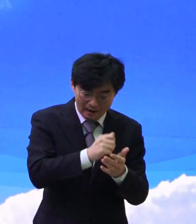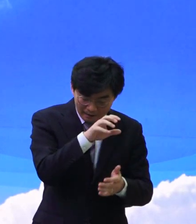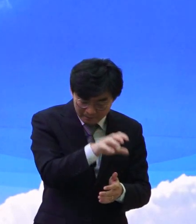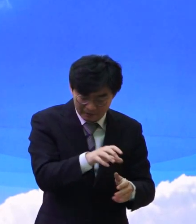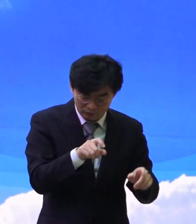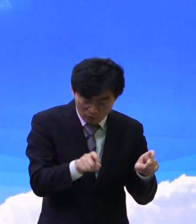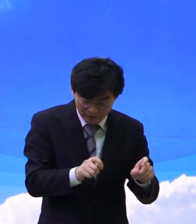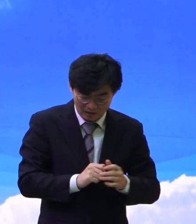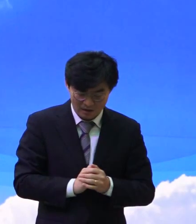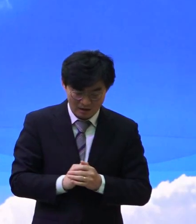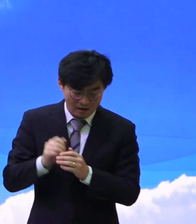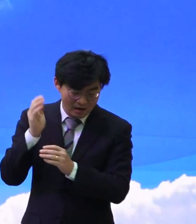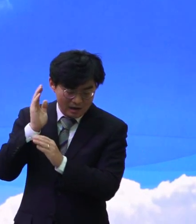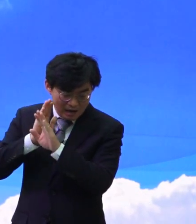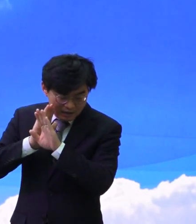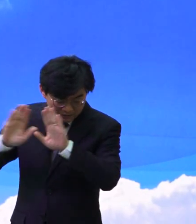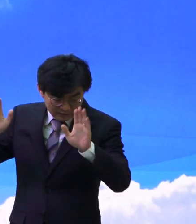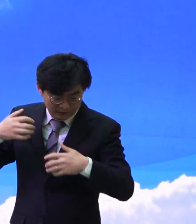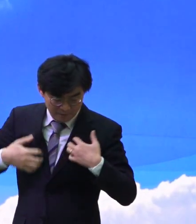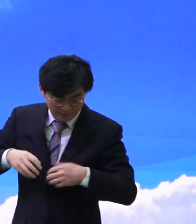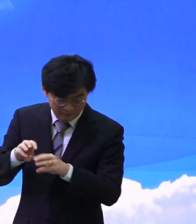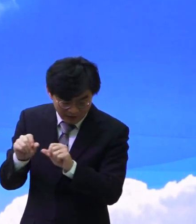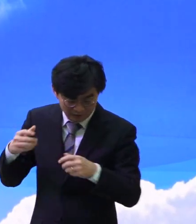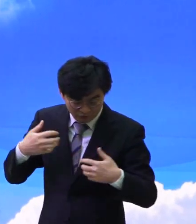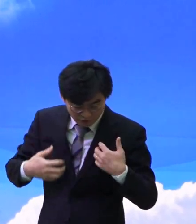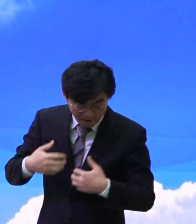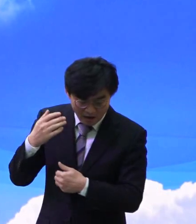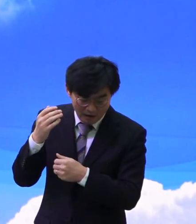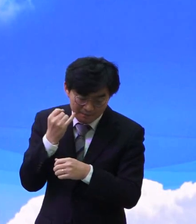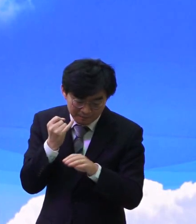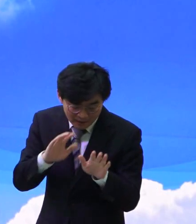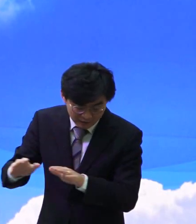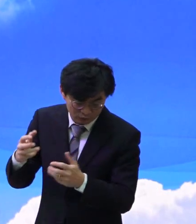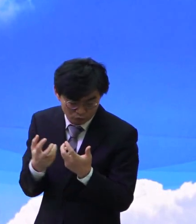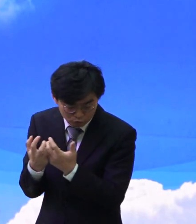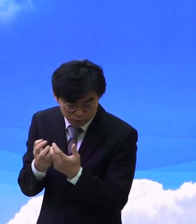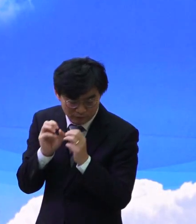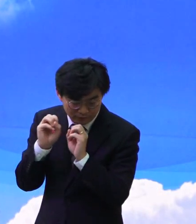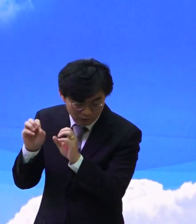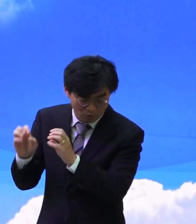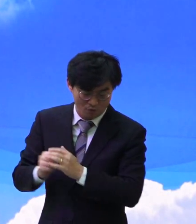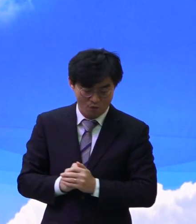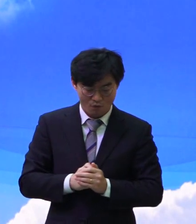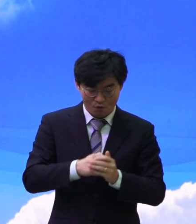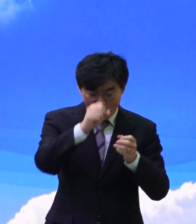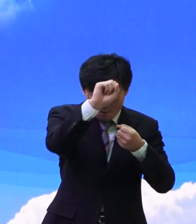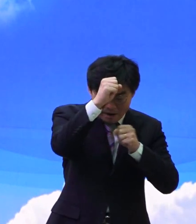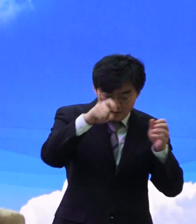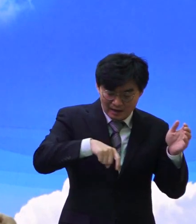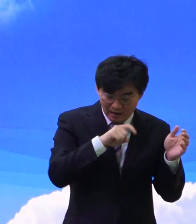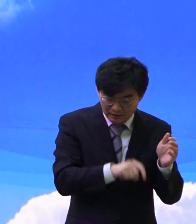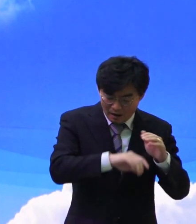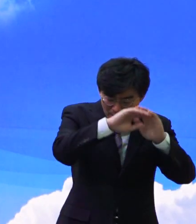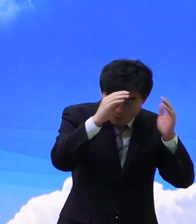기뻐하고 땅은 즐거워하며 바다와 거기에 충만한 것이 외치고 하늘과 그 가운데 있는 모든